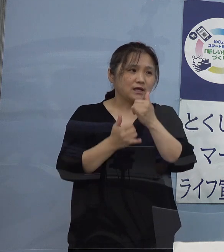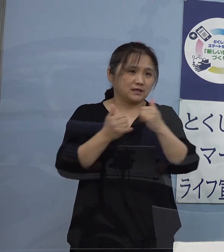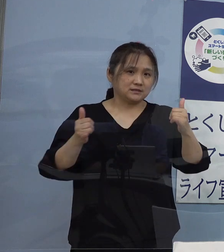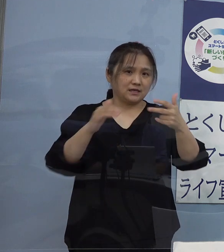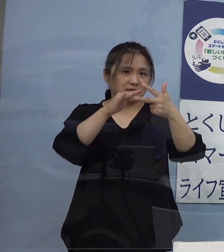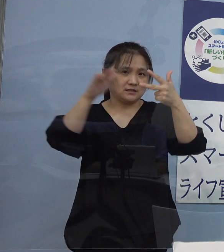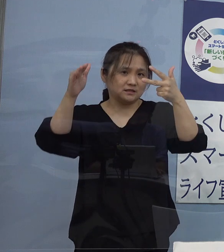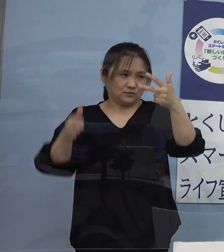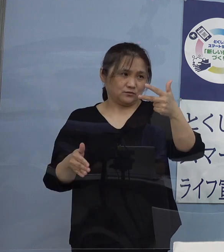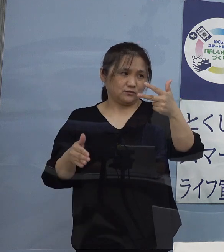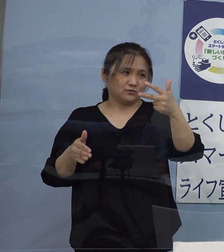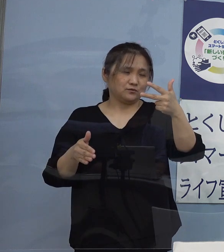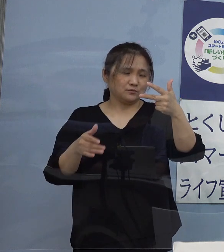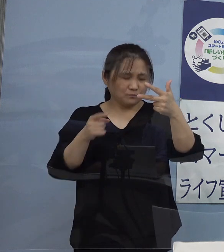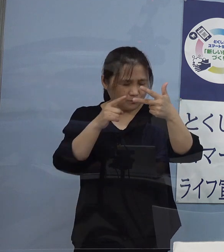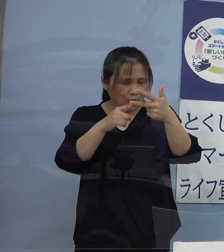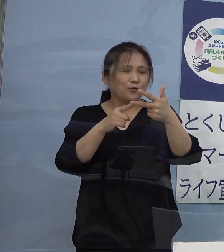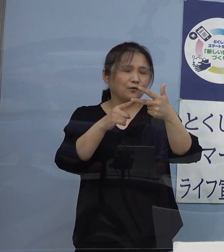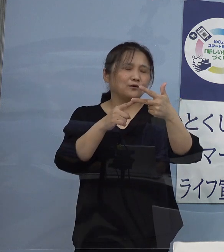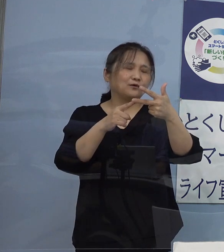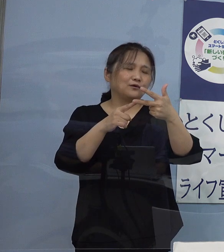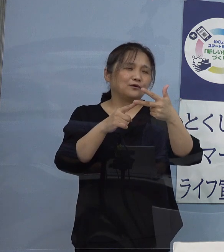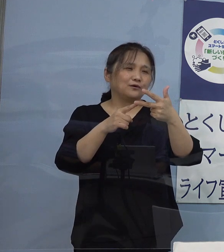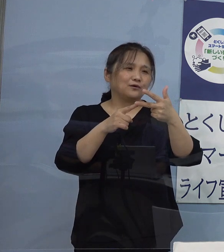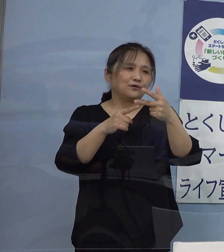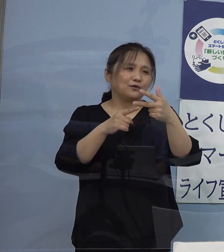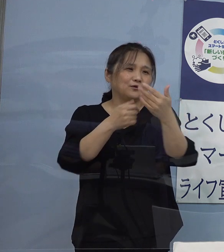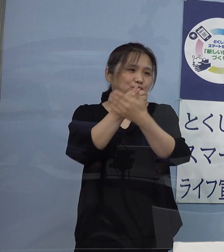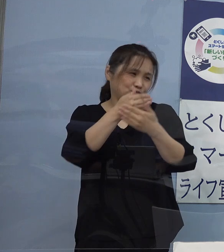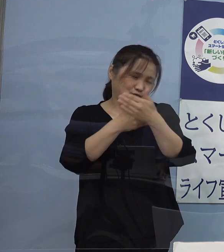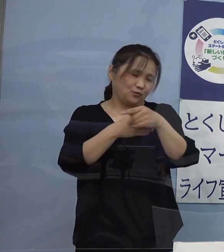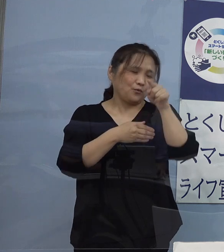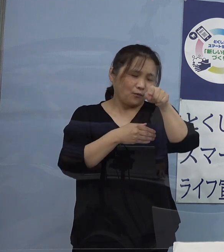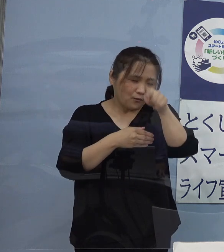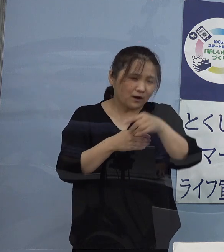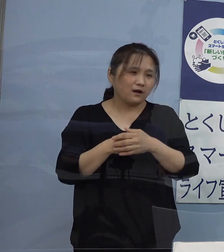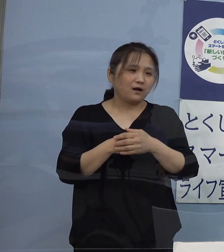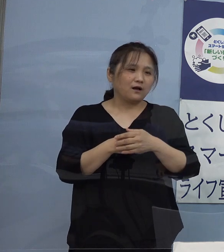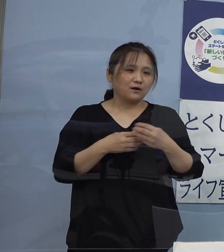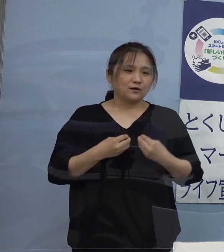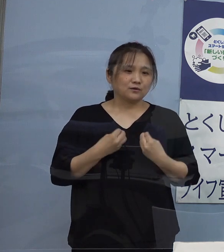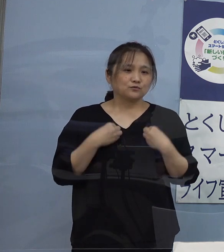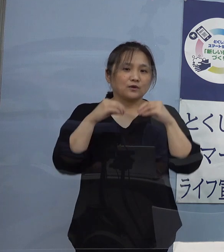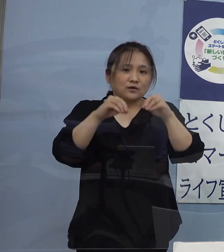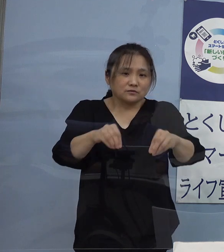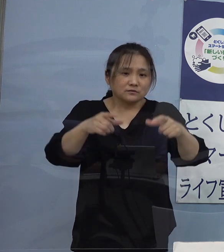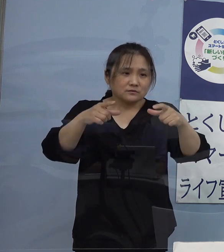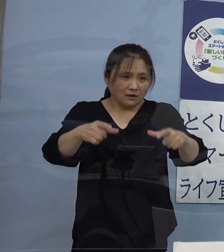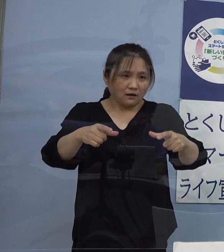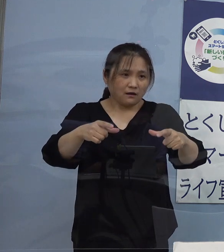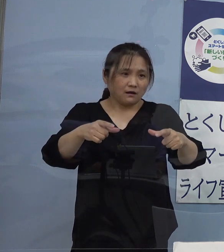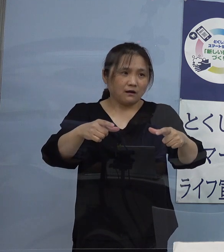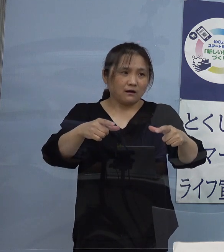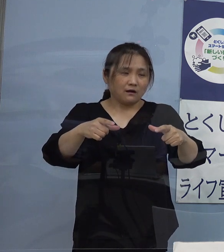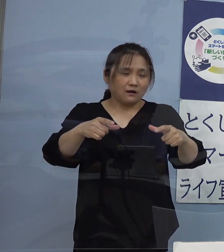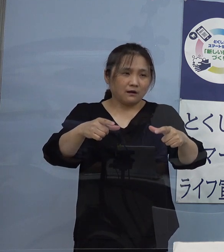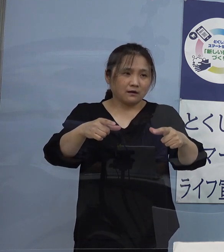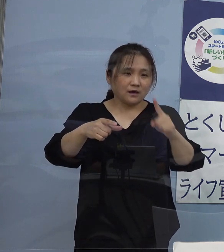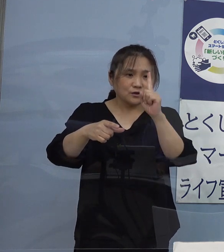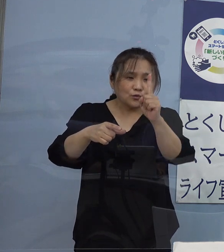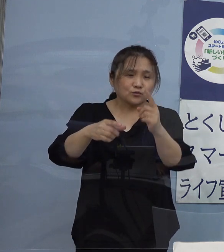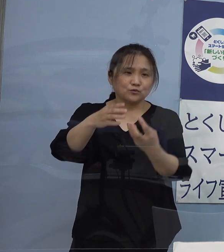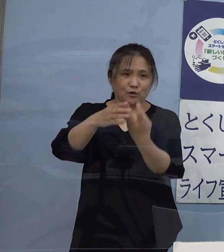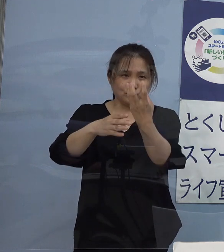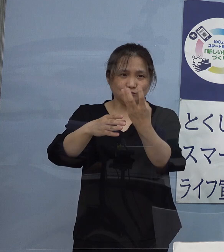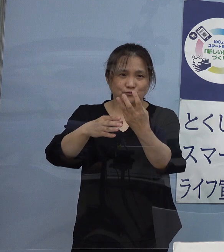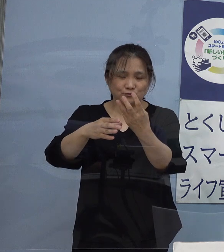関係、これも非常に大きいということがあります。やはりクラスターが1つ出ると、しかも関連クラスターが2つ、